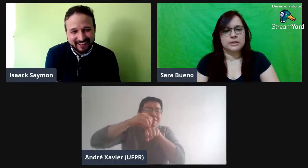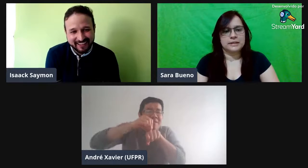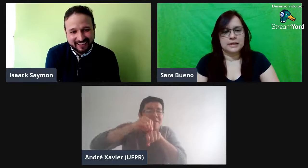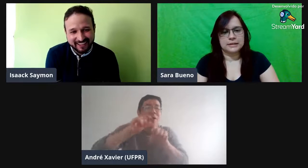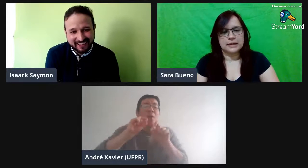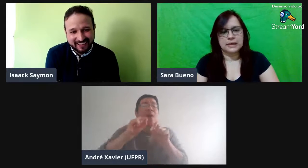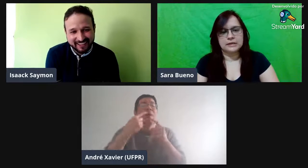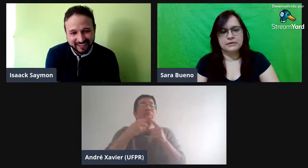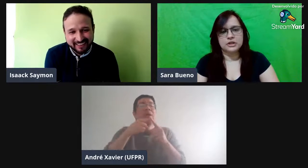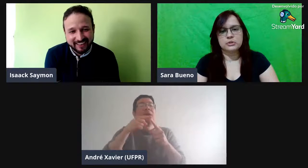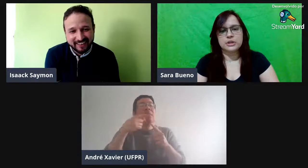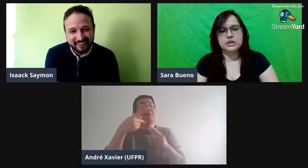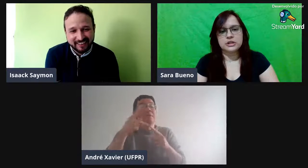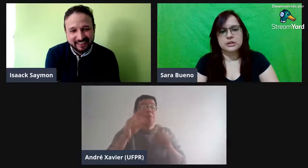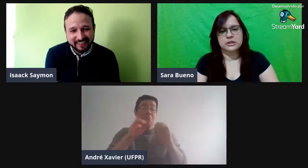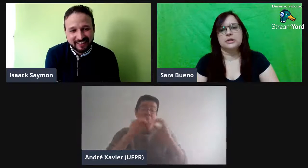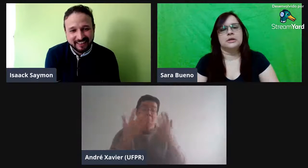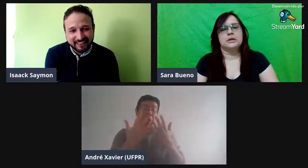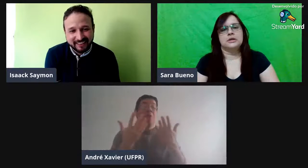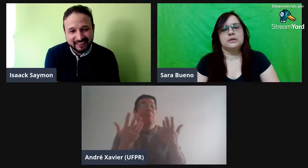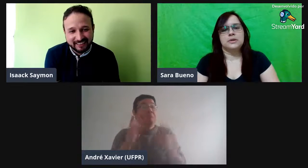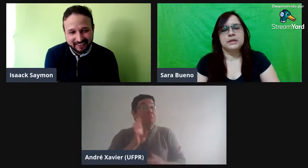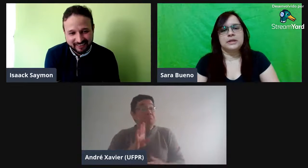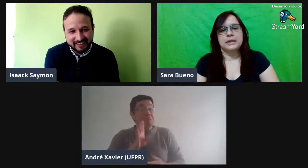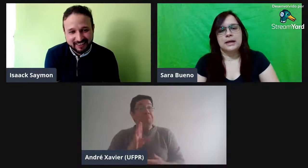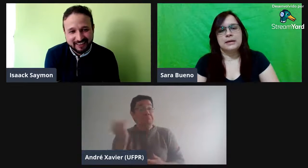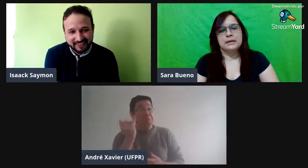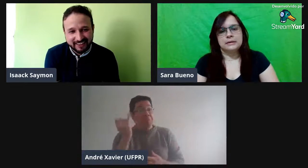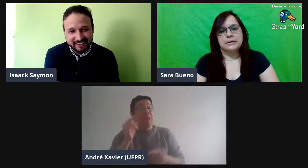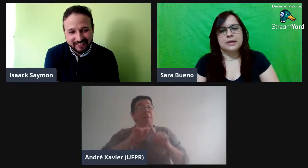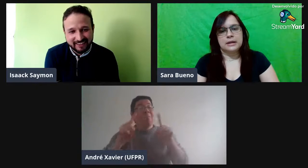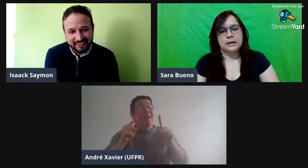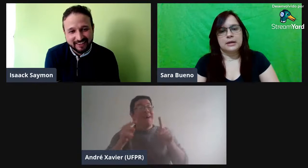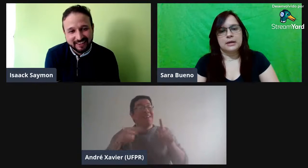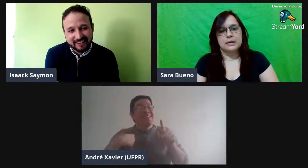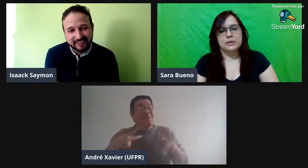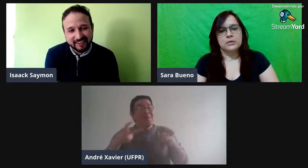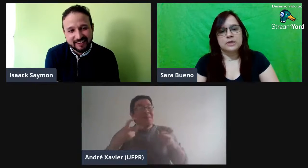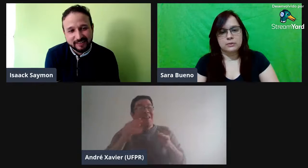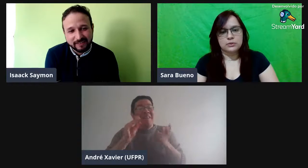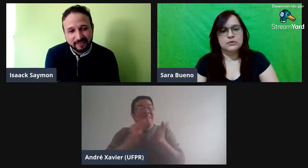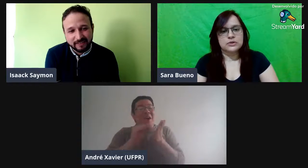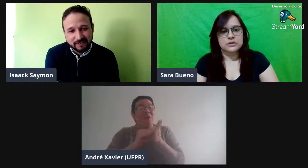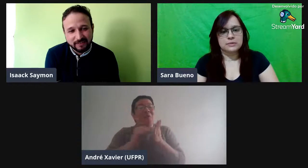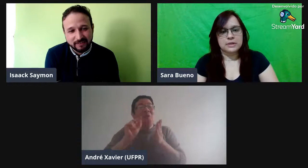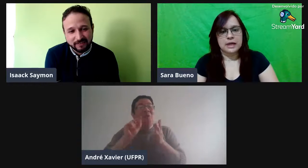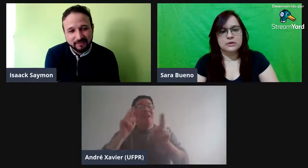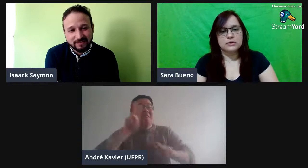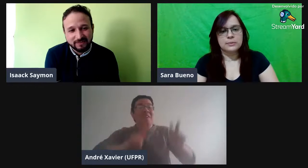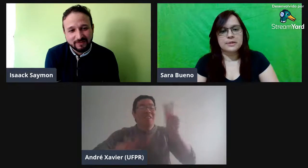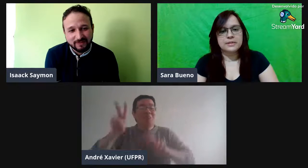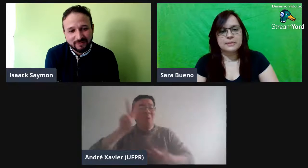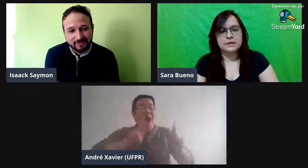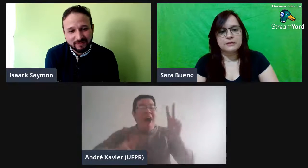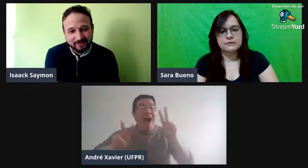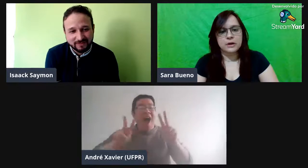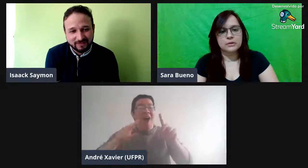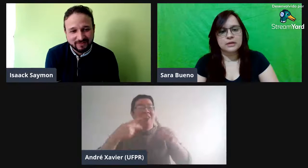detalhe, tá? Na verdade, é uma diquinha que eu queria dar, né? eu gostei muito do seu seminário, só percebi que falta